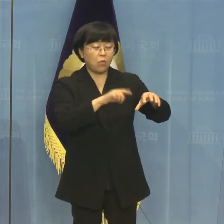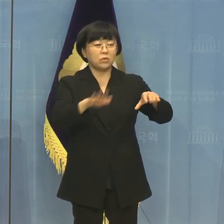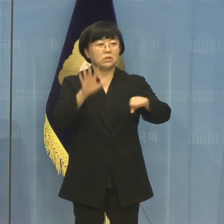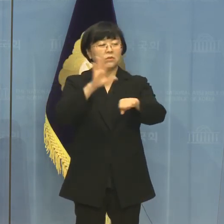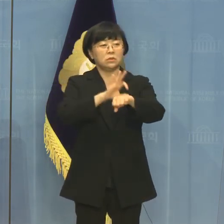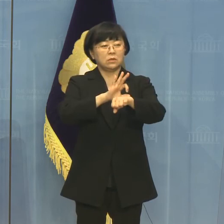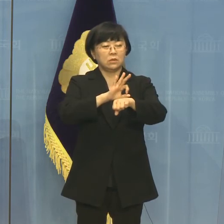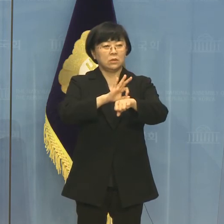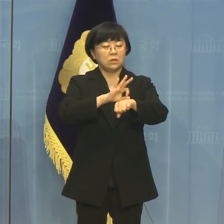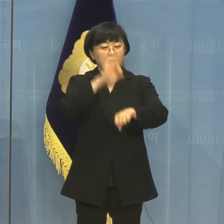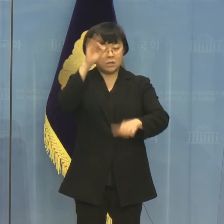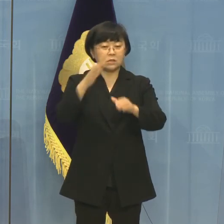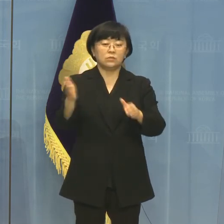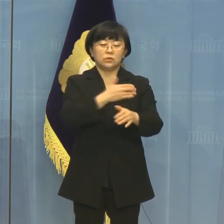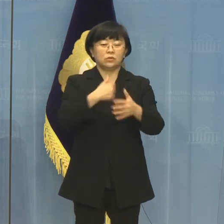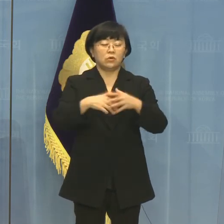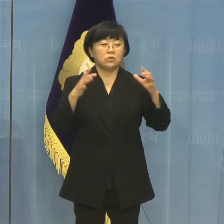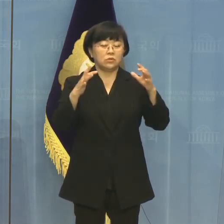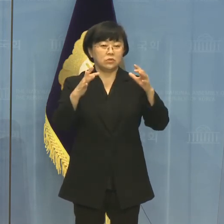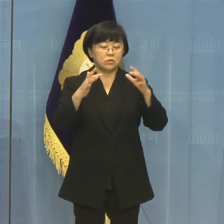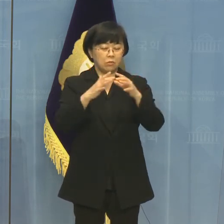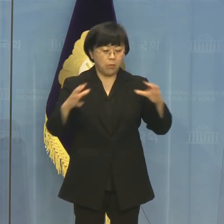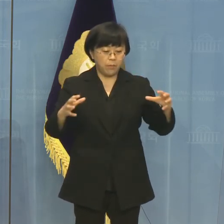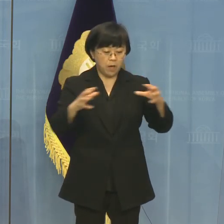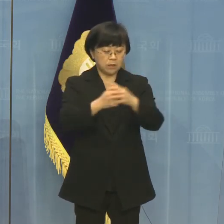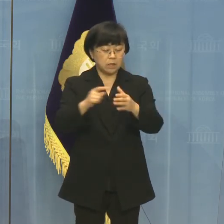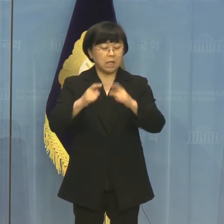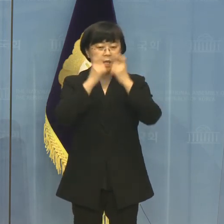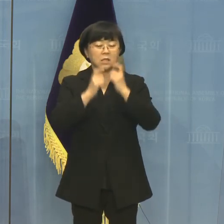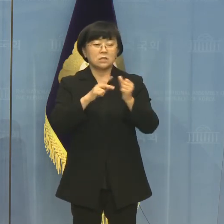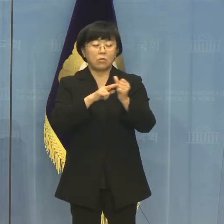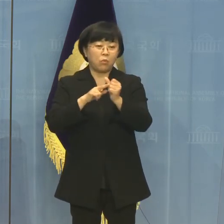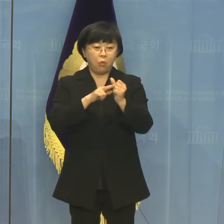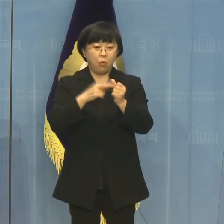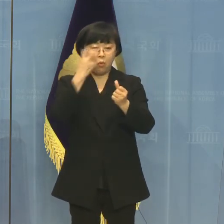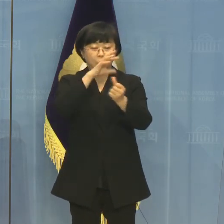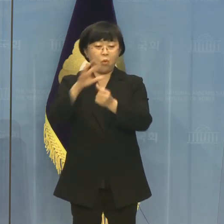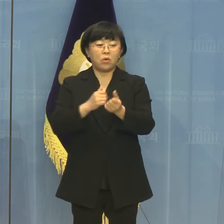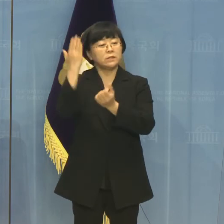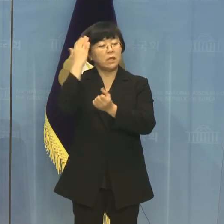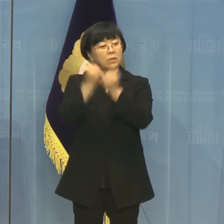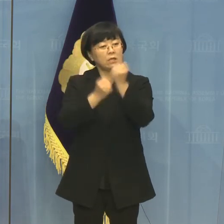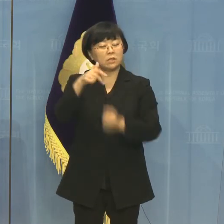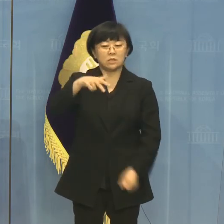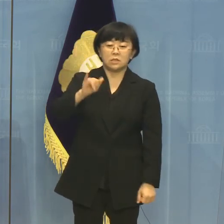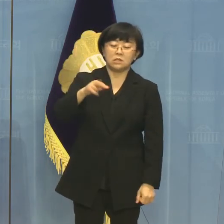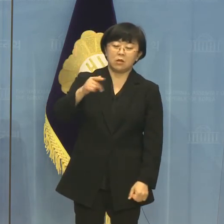10시부터 플랫폼 경제에서의 개인정보 보호 세미나를 진행하고 있습니다. 더불어민주당 진선미